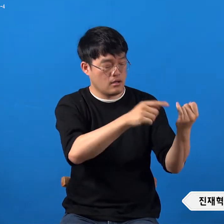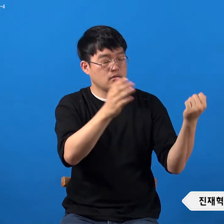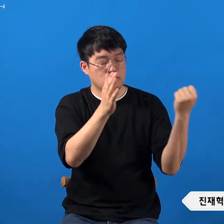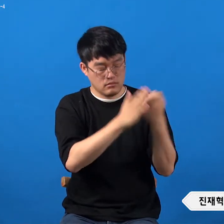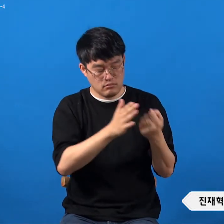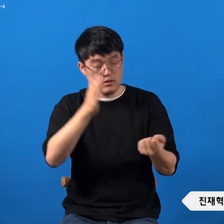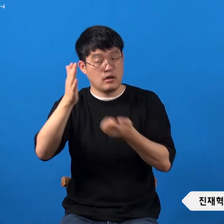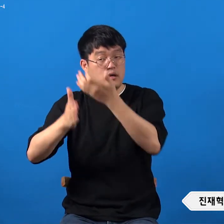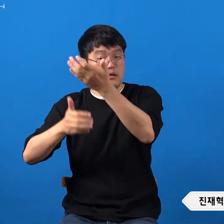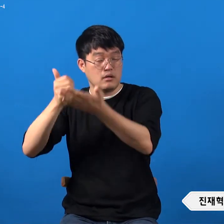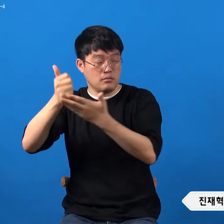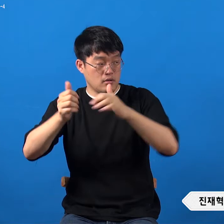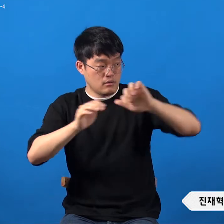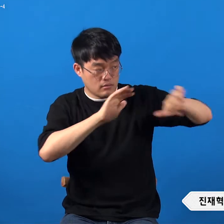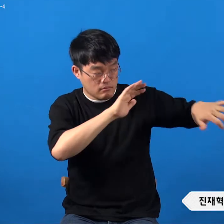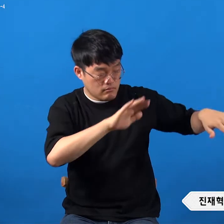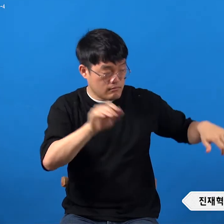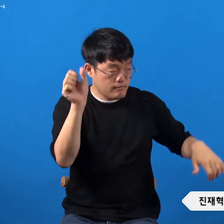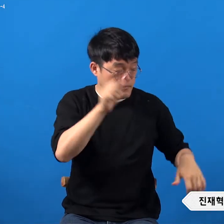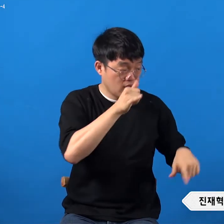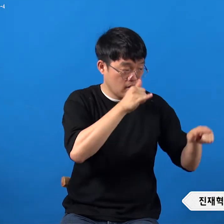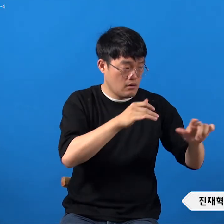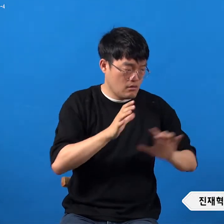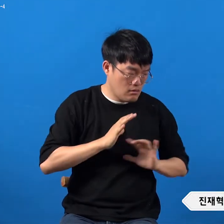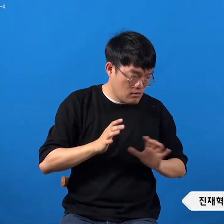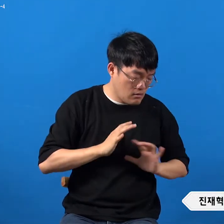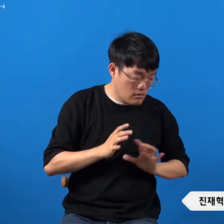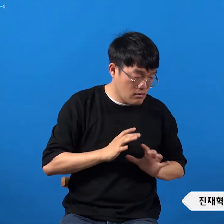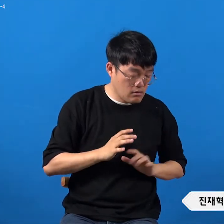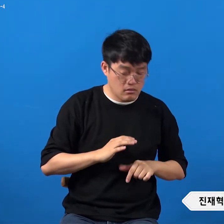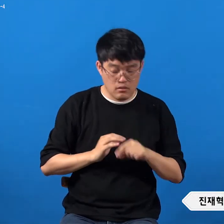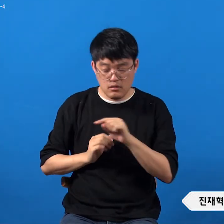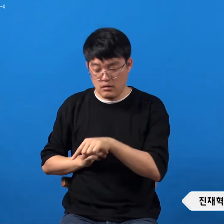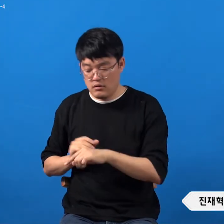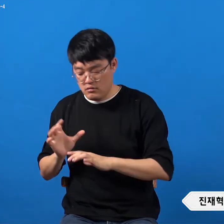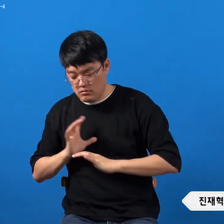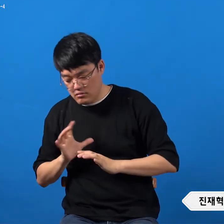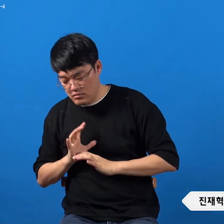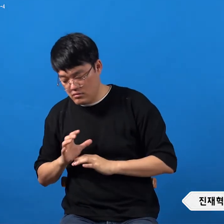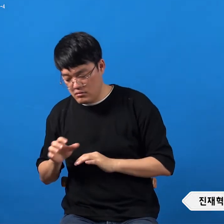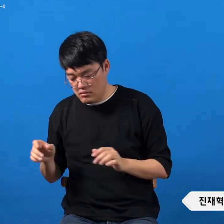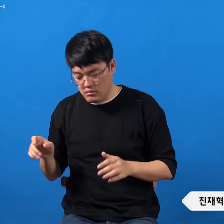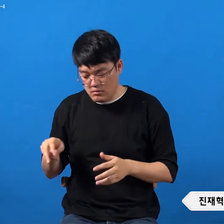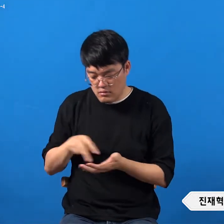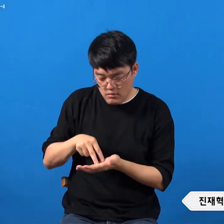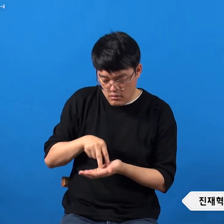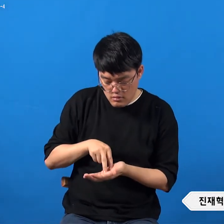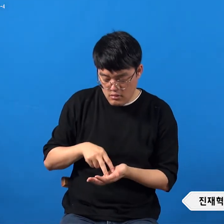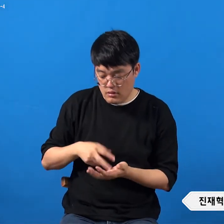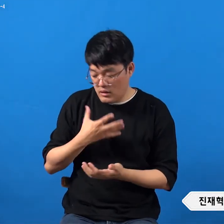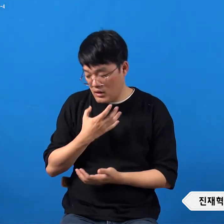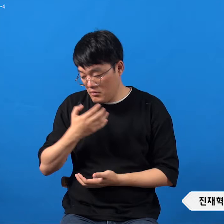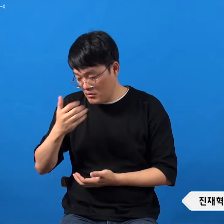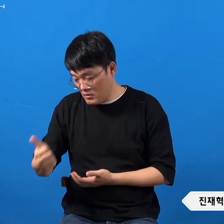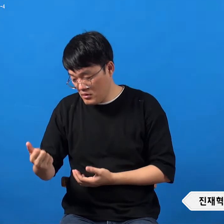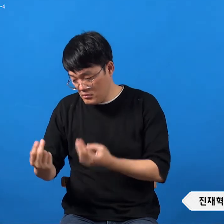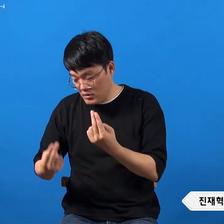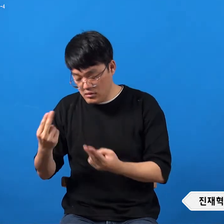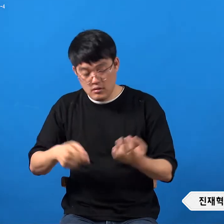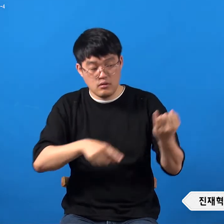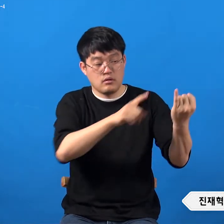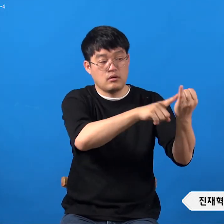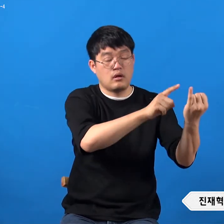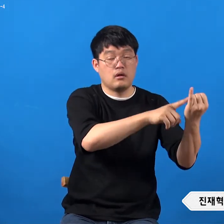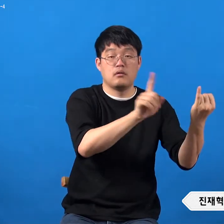사라의 영고로 두려워 떨고 있고 거짓말했던 아브라함에 비해서 사라는 이 상황 가운데 어떻게 했을까요?